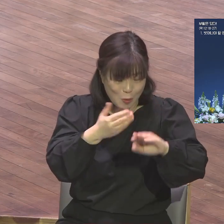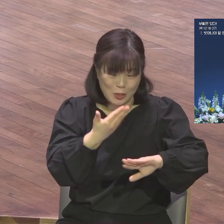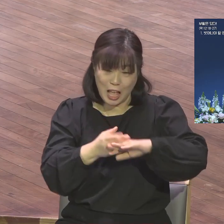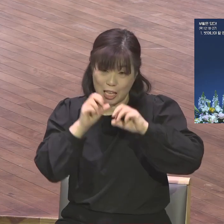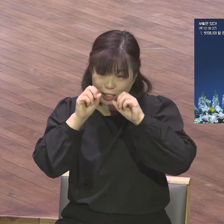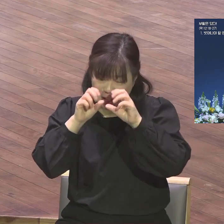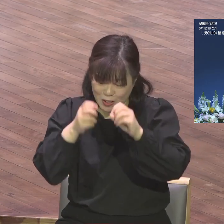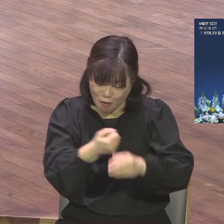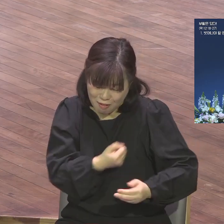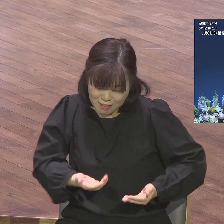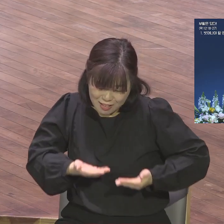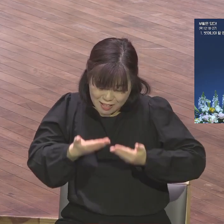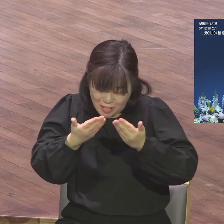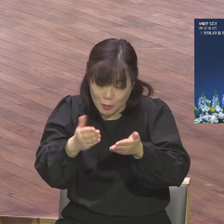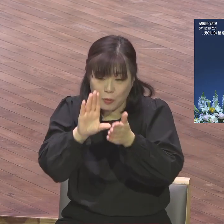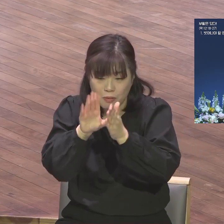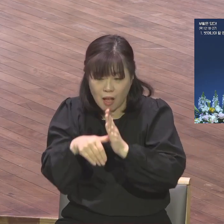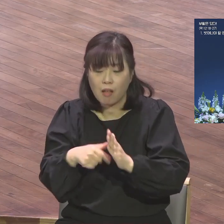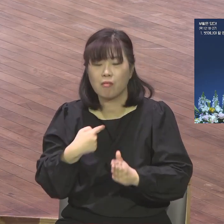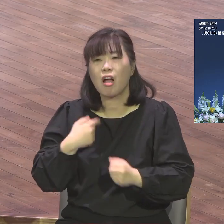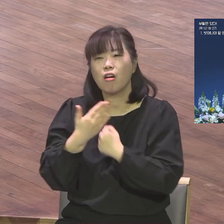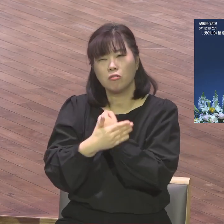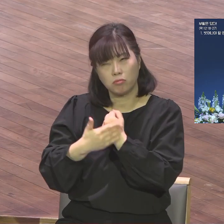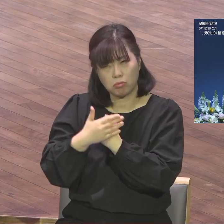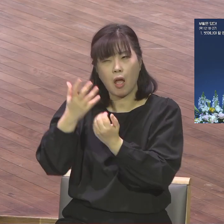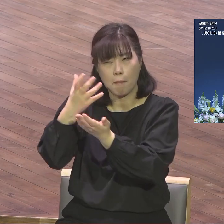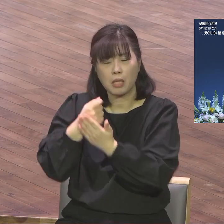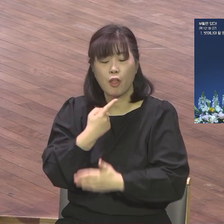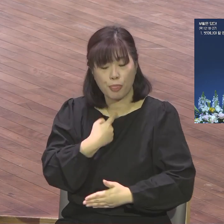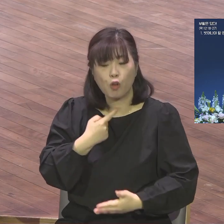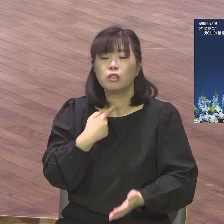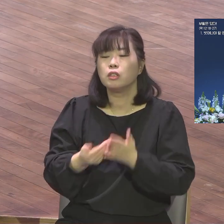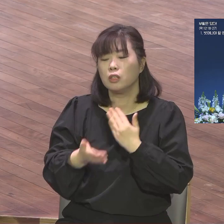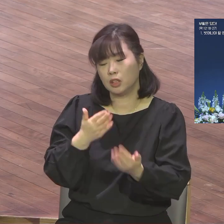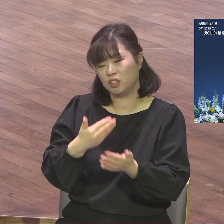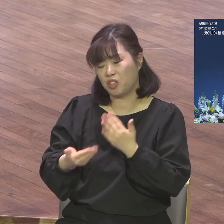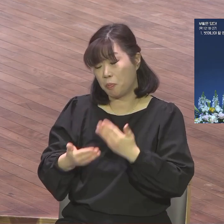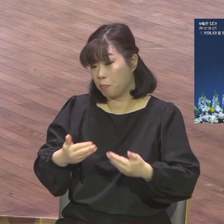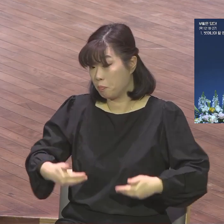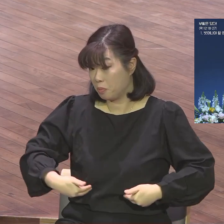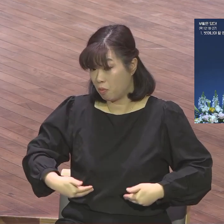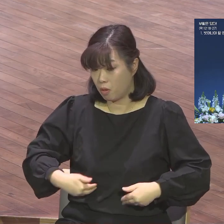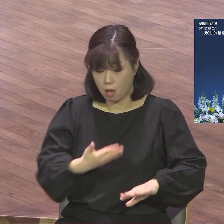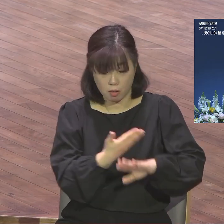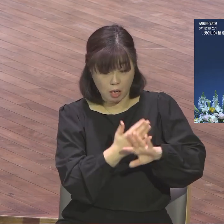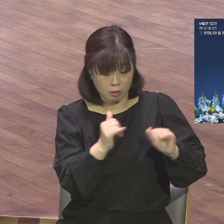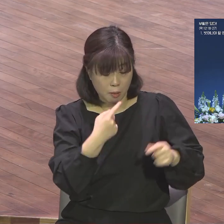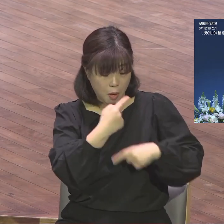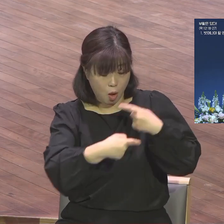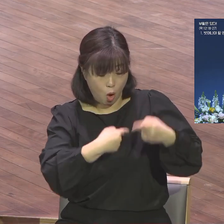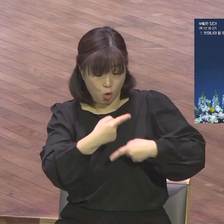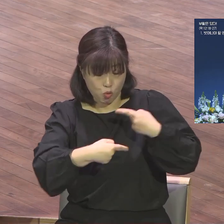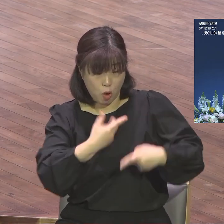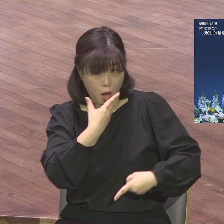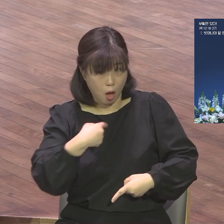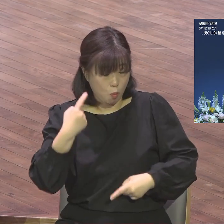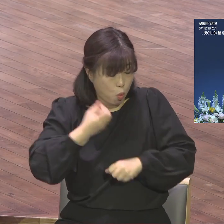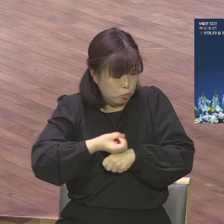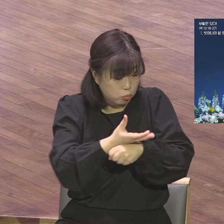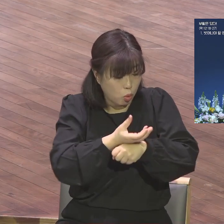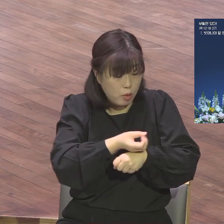헌신, 그게 체험이 있어야지. 다른 사람에게 설득력이 있지. 그 체험이, 그 기쁨과 그